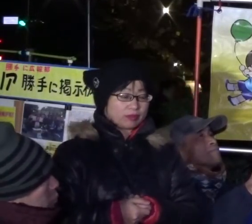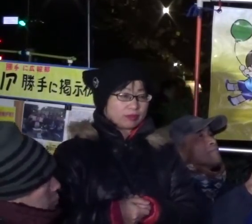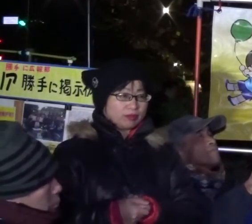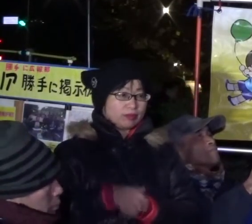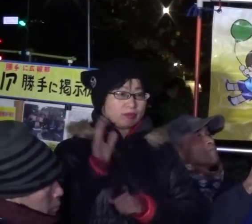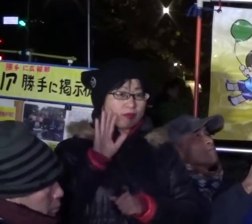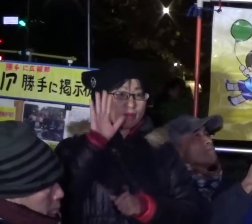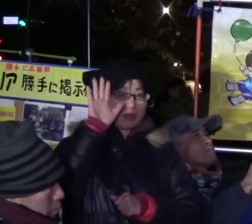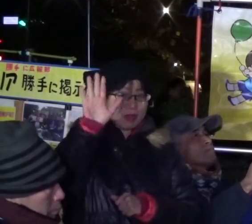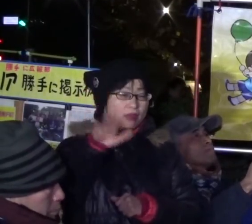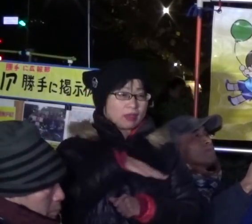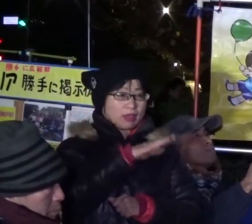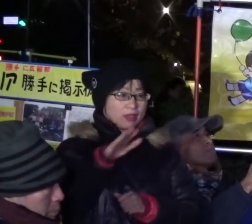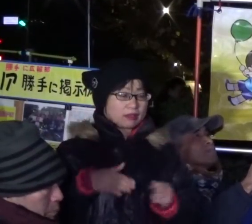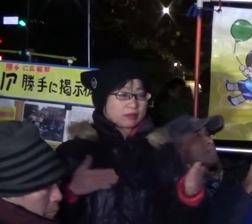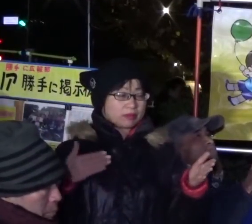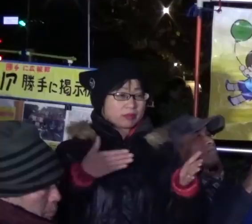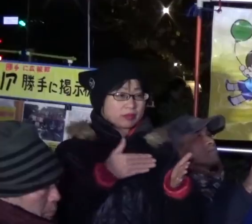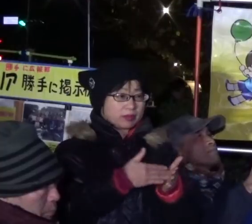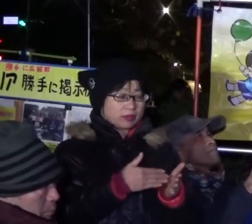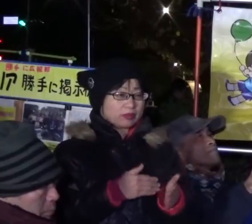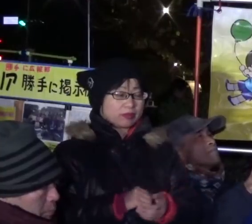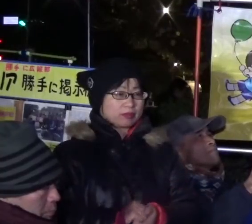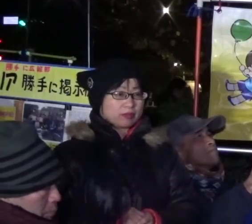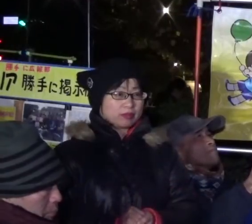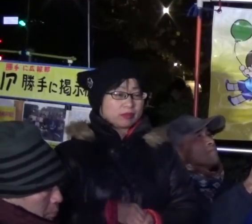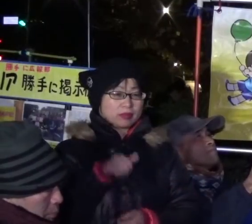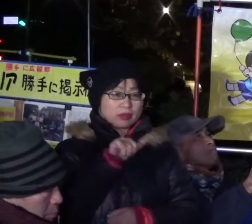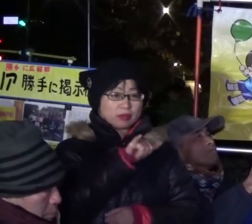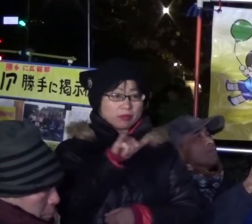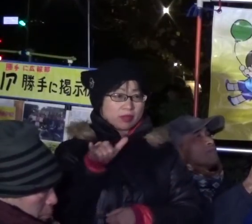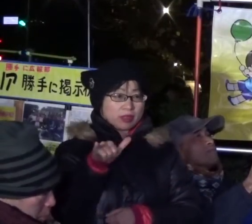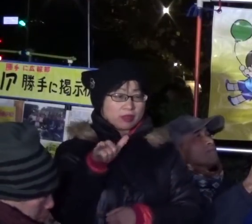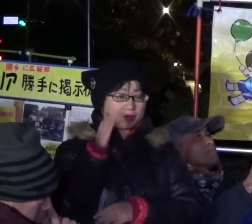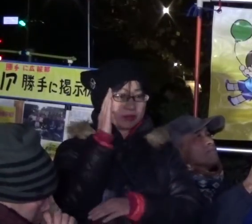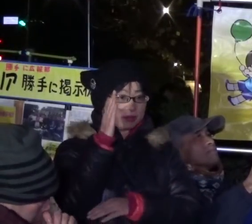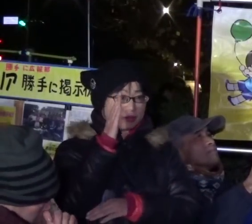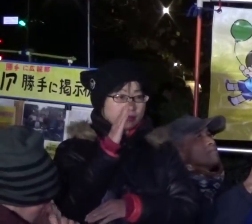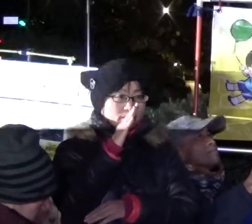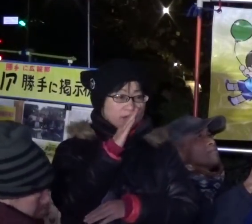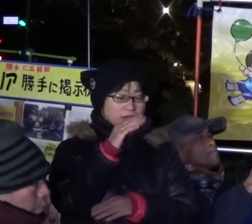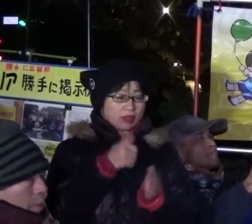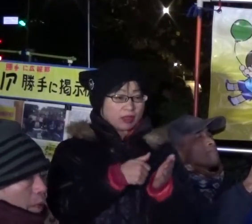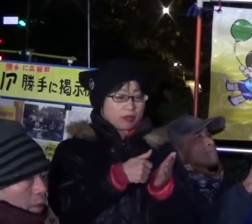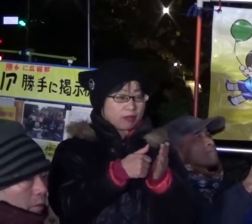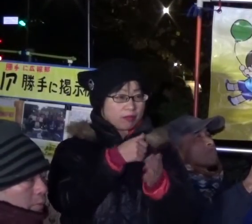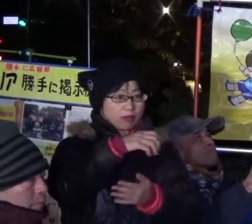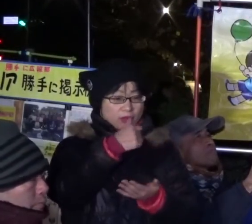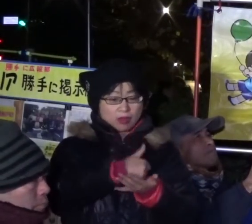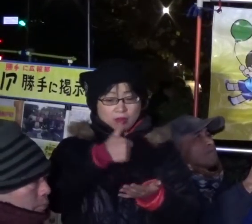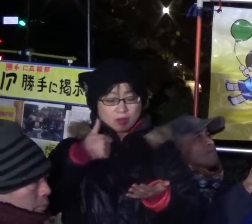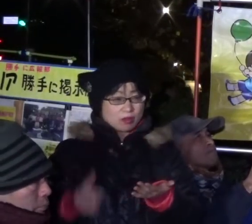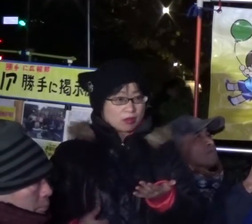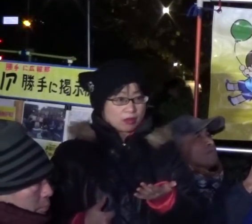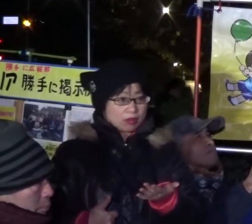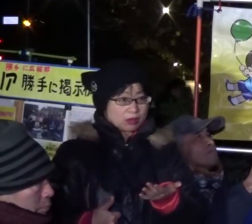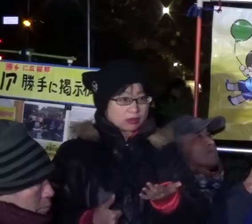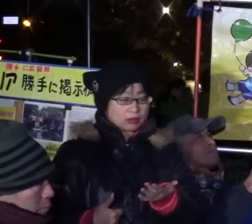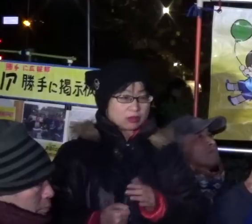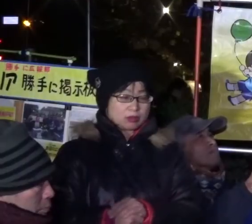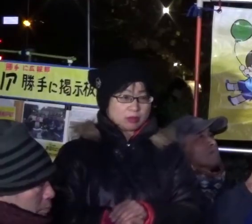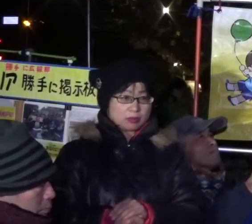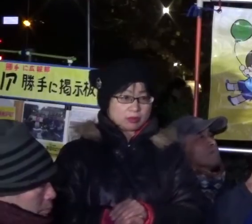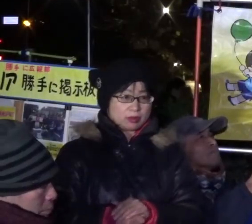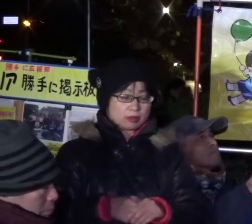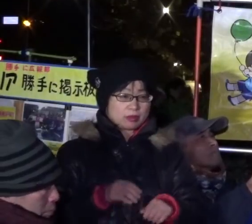今後皆さん、最後になりますが、安倍内閣を倒す切り口はどこが一番あると